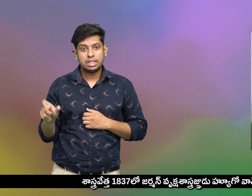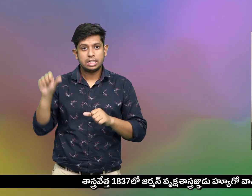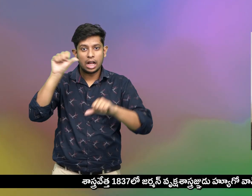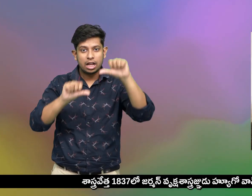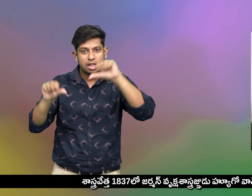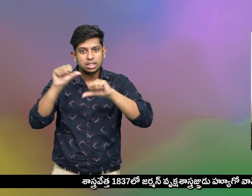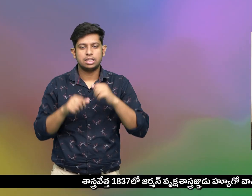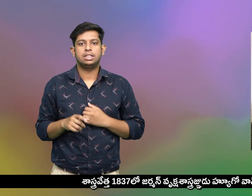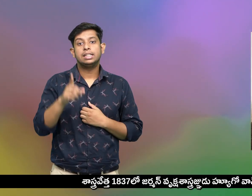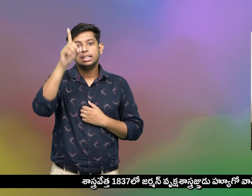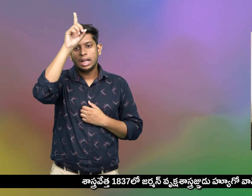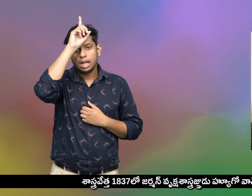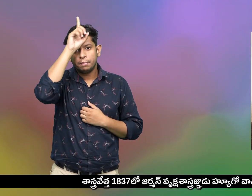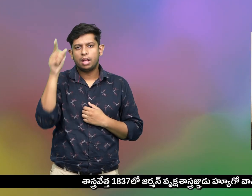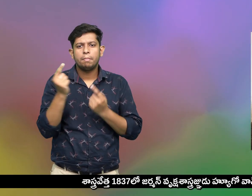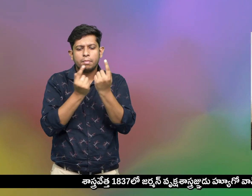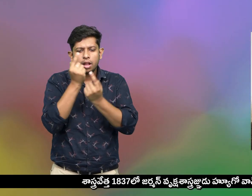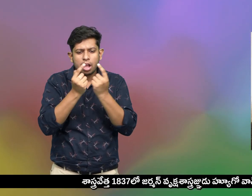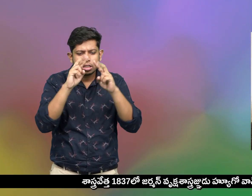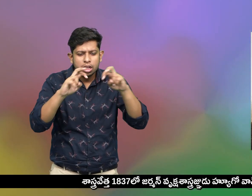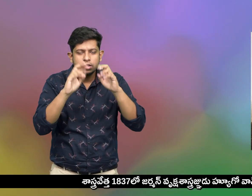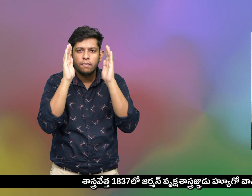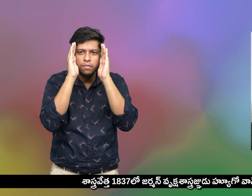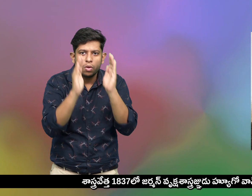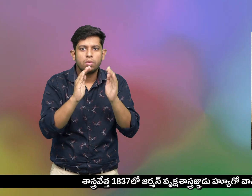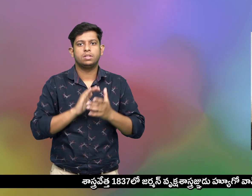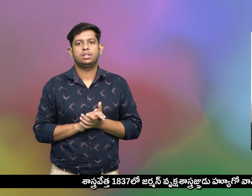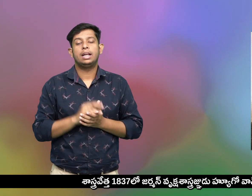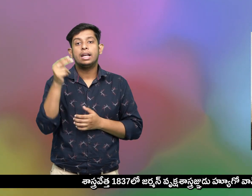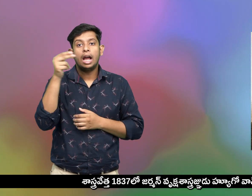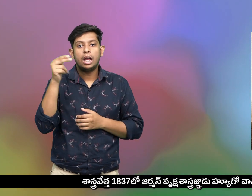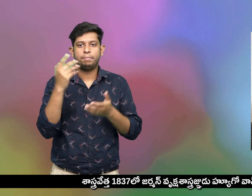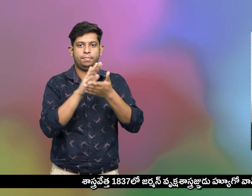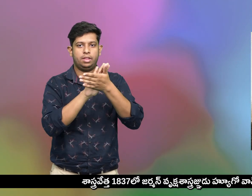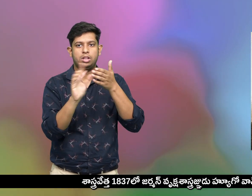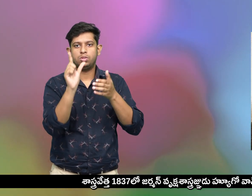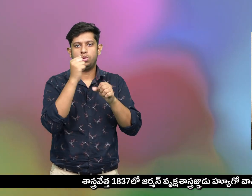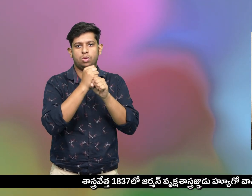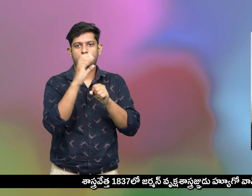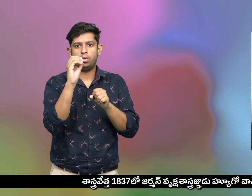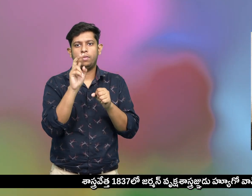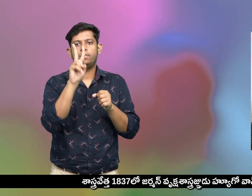శాస్త్రవేత్త 1837లో జర్మన్ వృక్ష శాస్త్రజ్ఞుడు హ్యూగో వాన్ మోల్